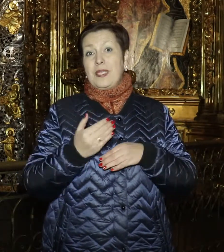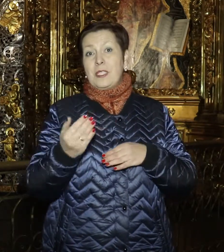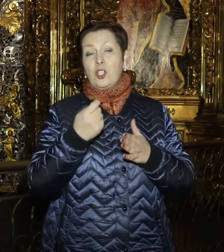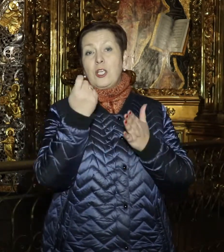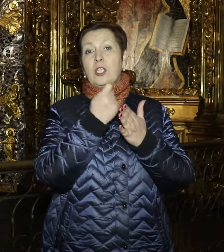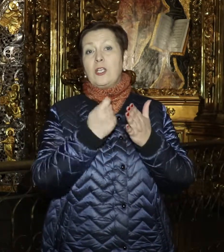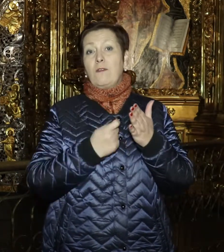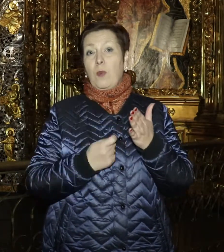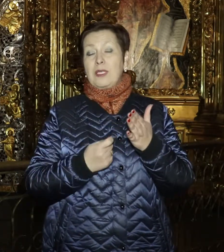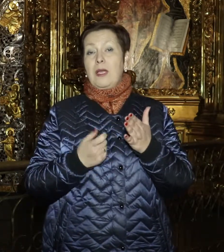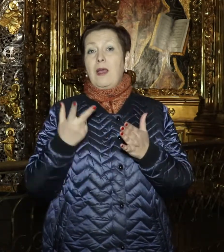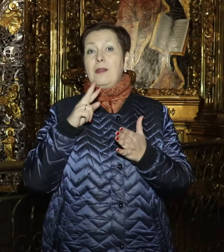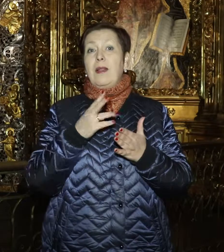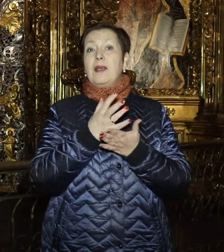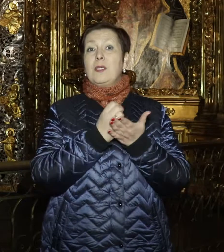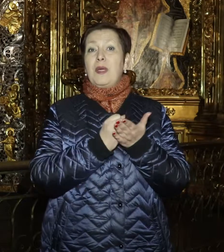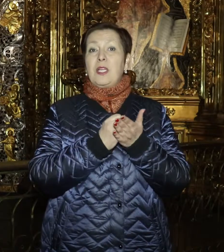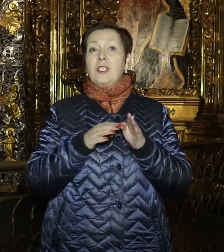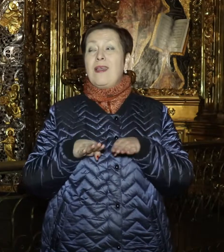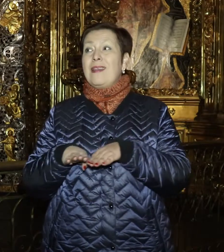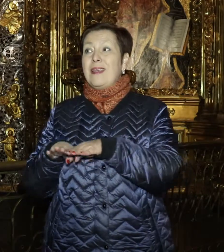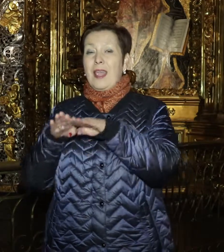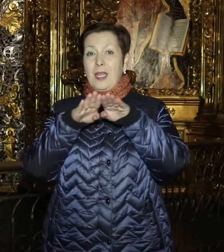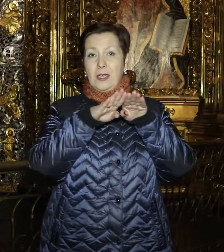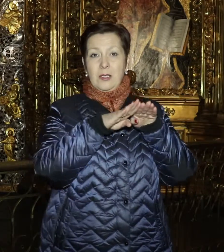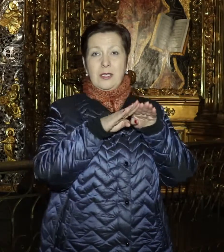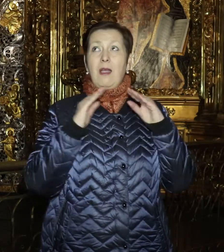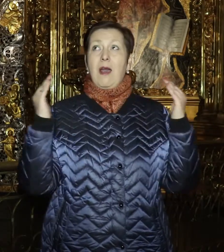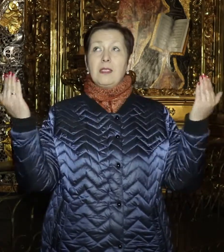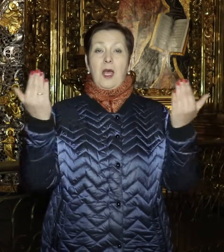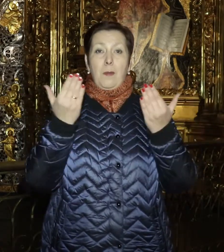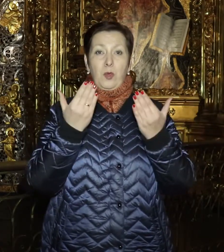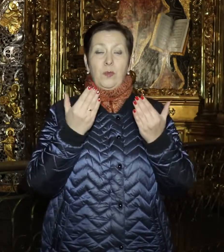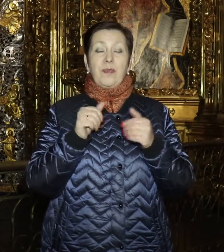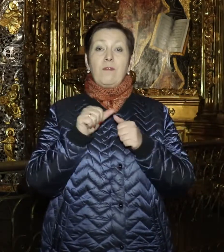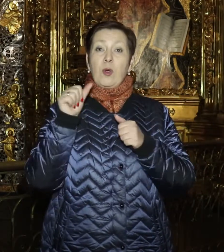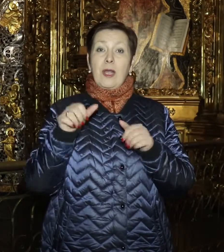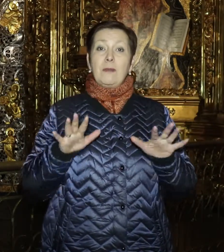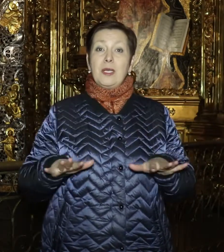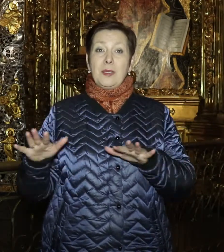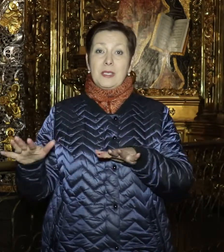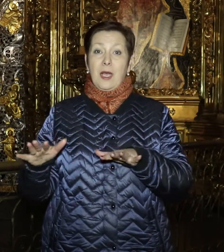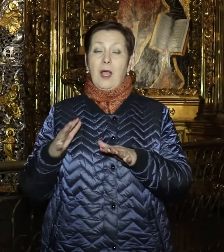збереження єдності стінописного ансамблю. В окремих місцях збереглися